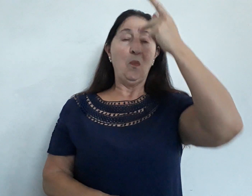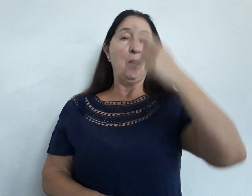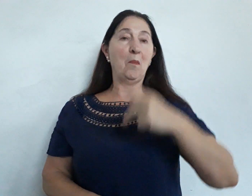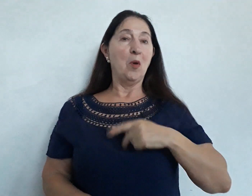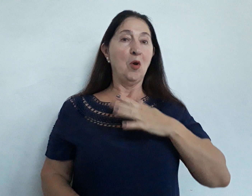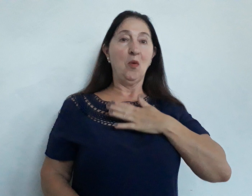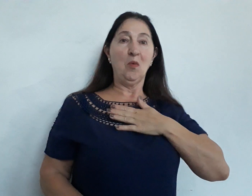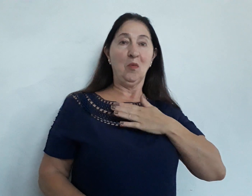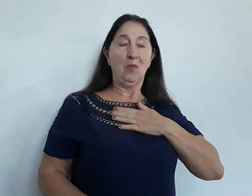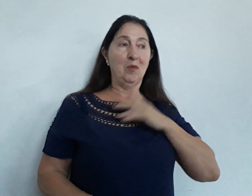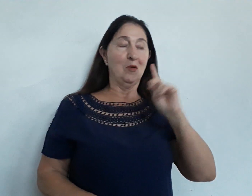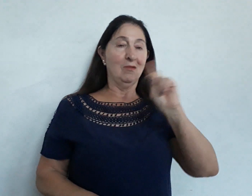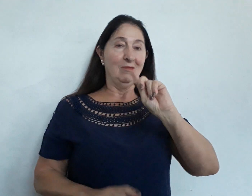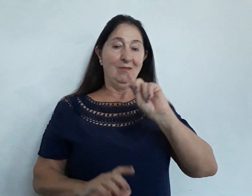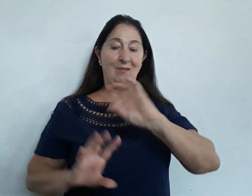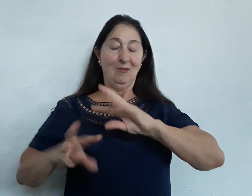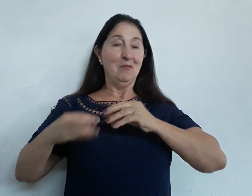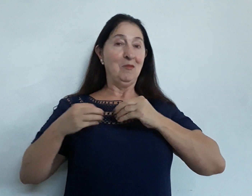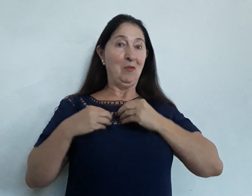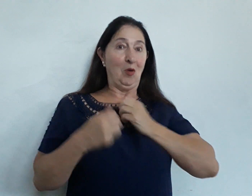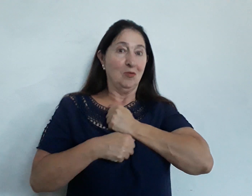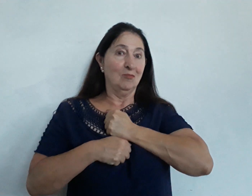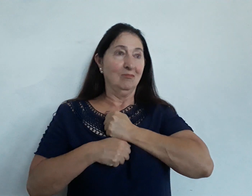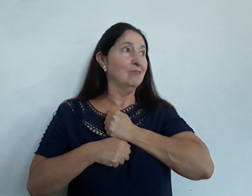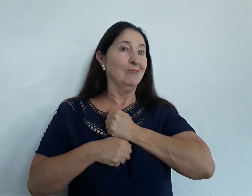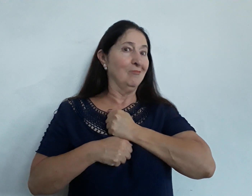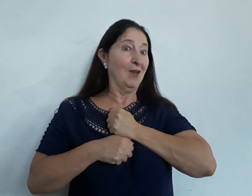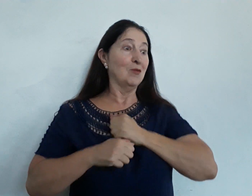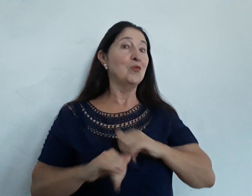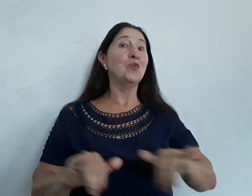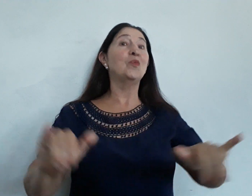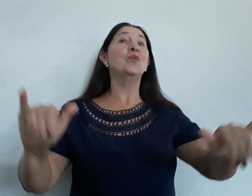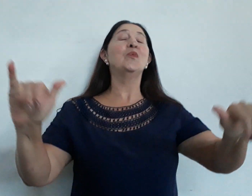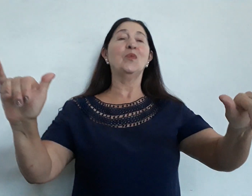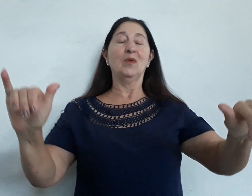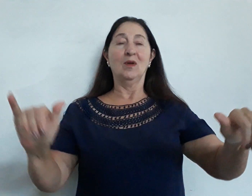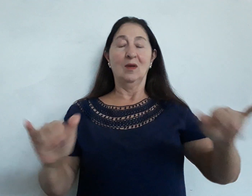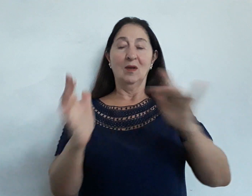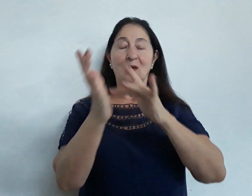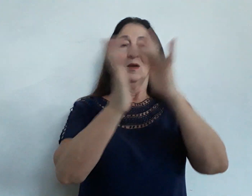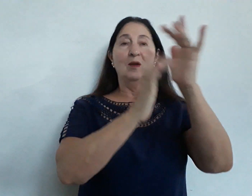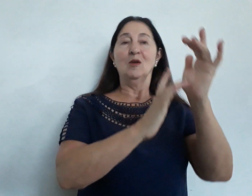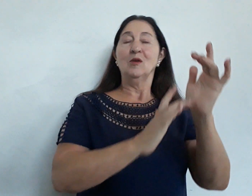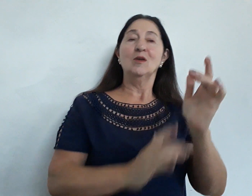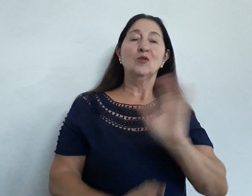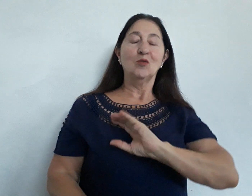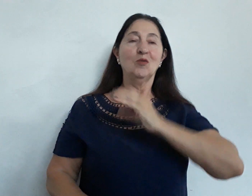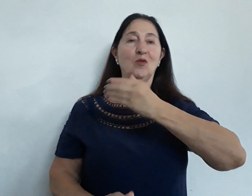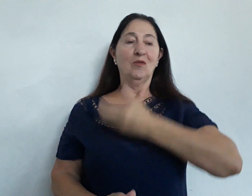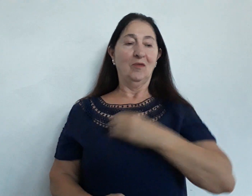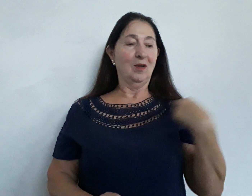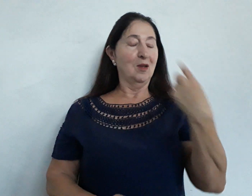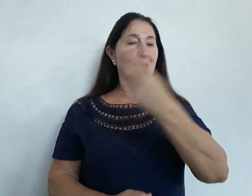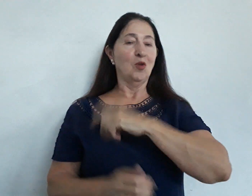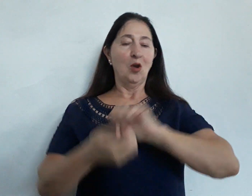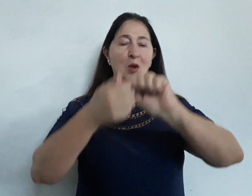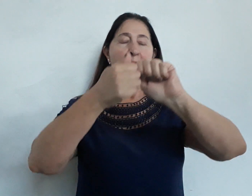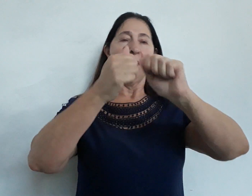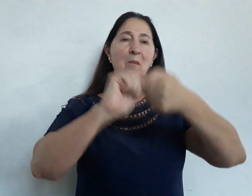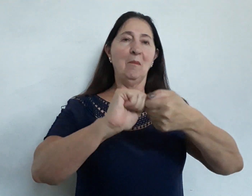nos deu para todos. Que o Senhor nos converta, para que todos tenham pão em sua casa, todos tenham pão